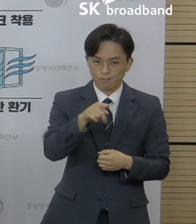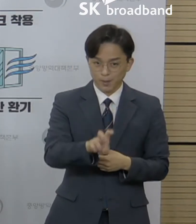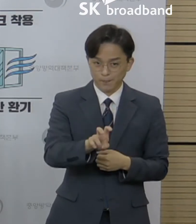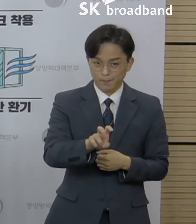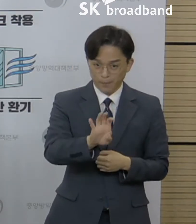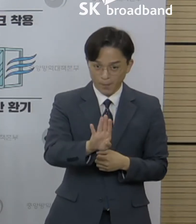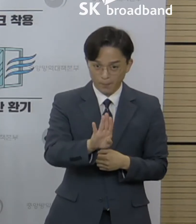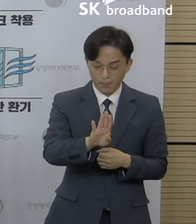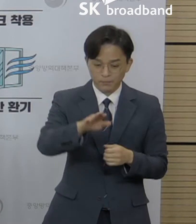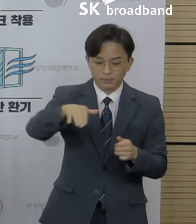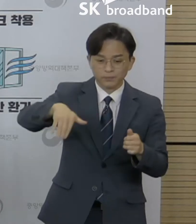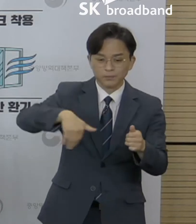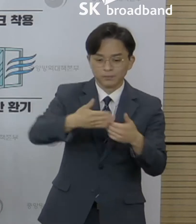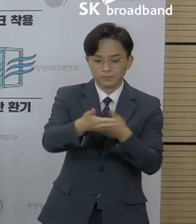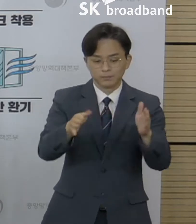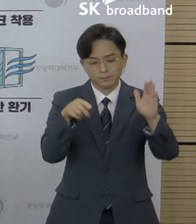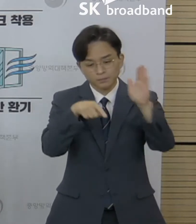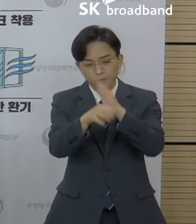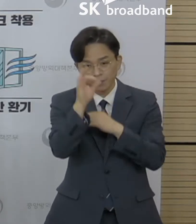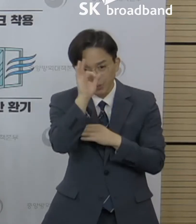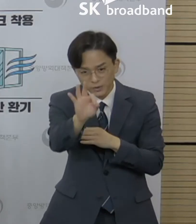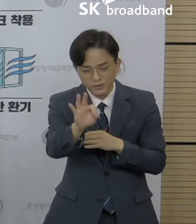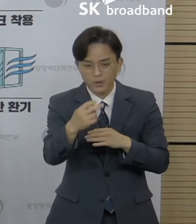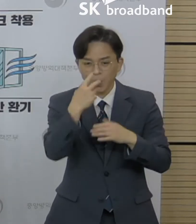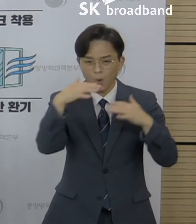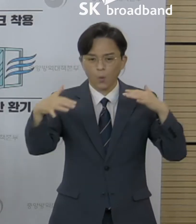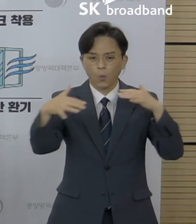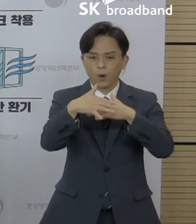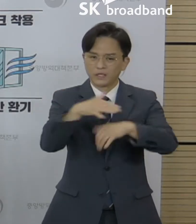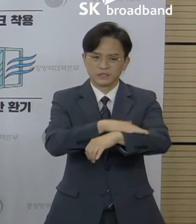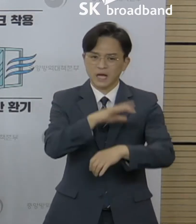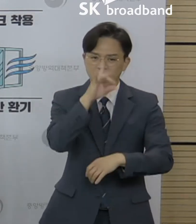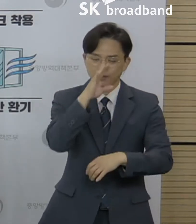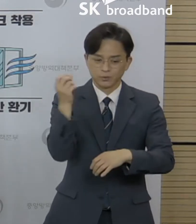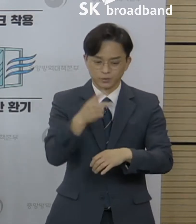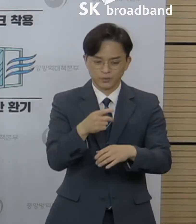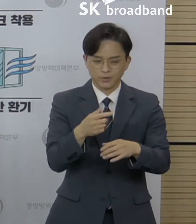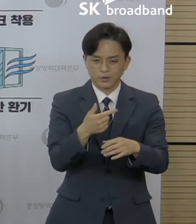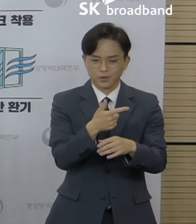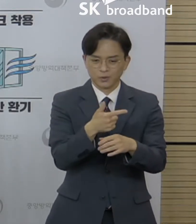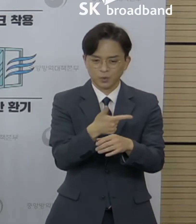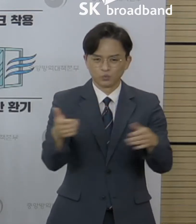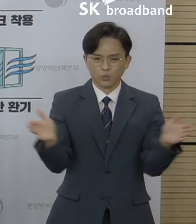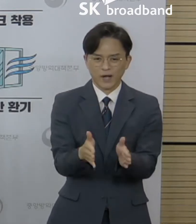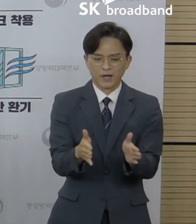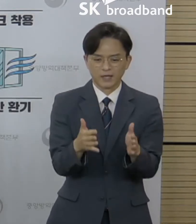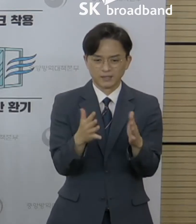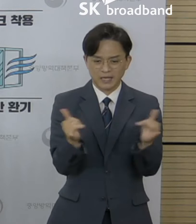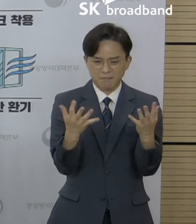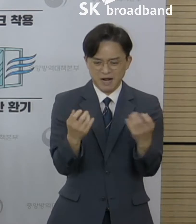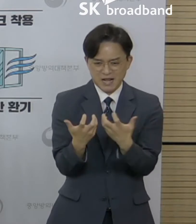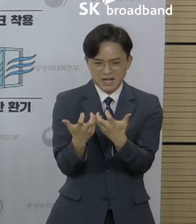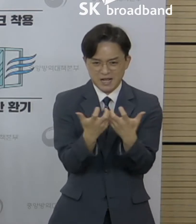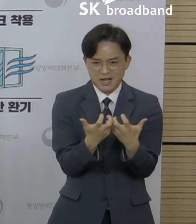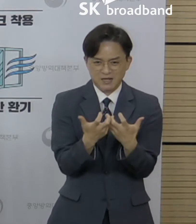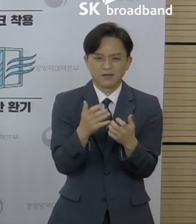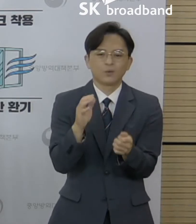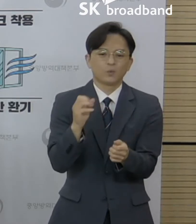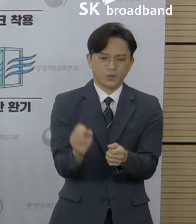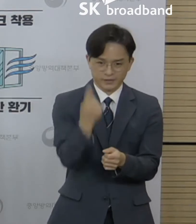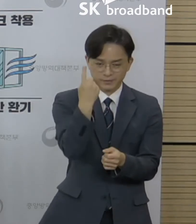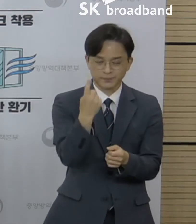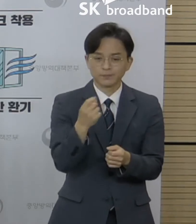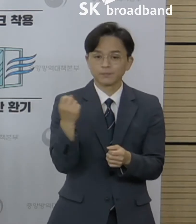또 마스크 착용이 미흡한 것으로 나타나 이용자 간의 확산 위험도 높은 것으로 조사되었고 일부